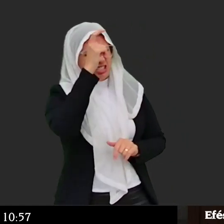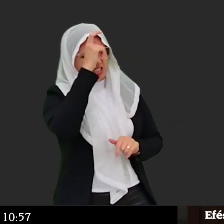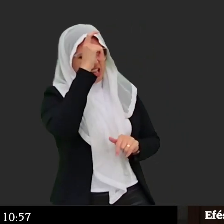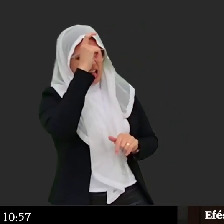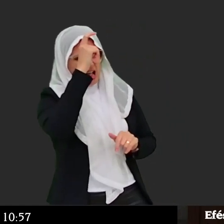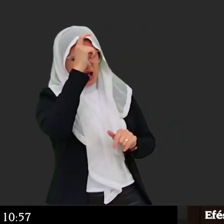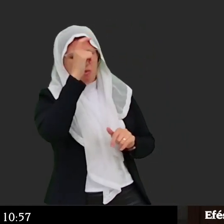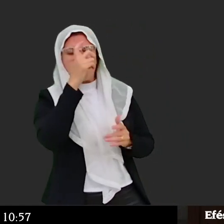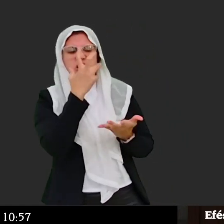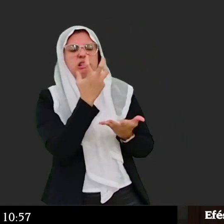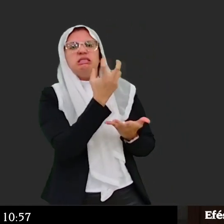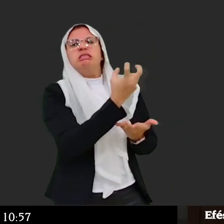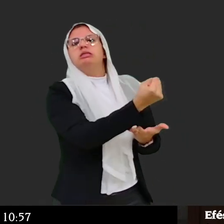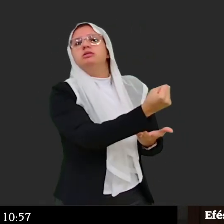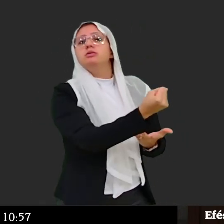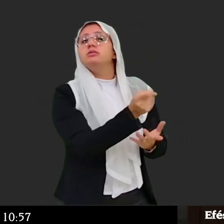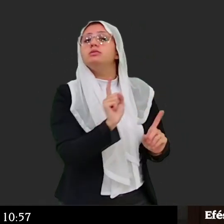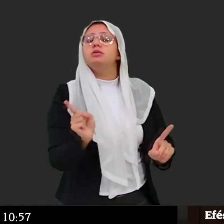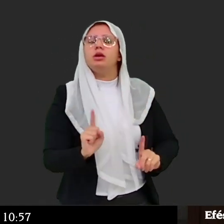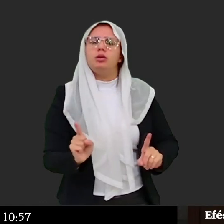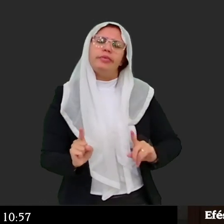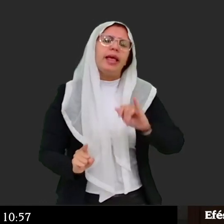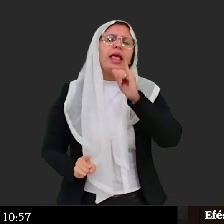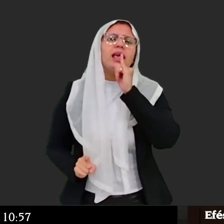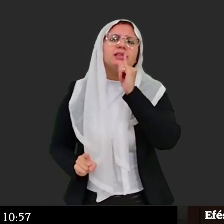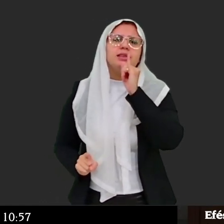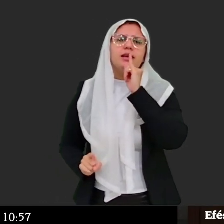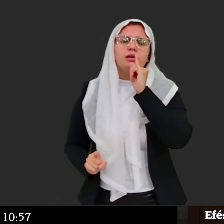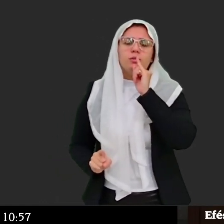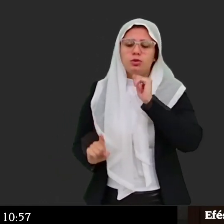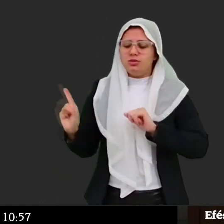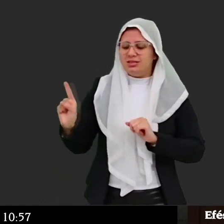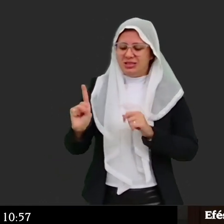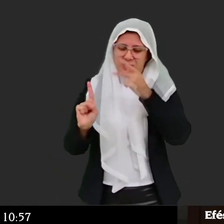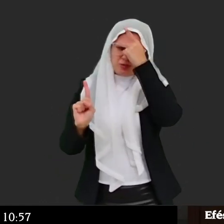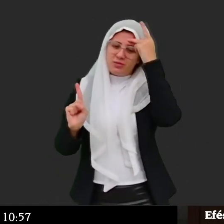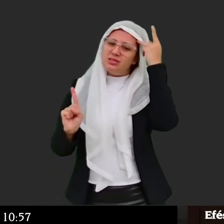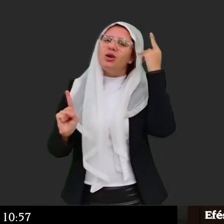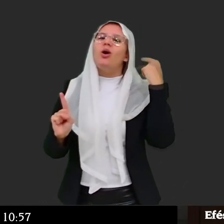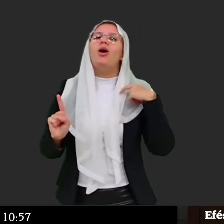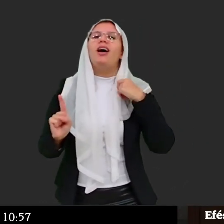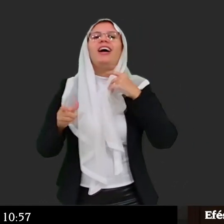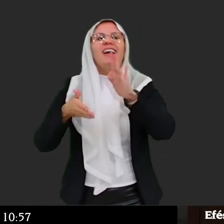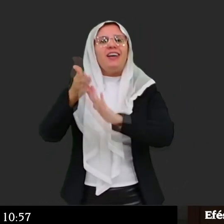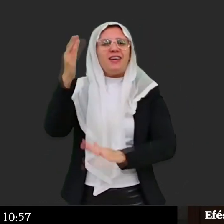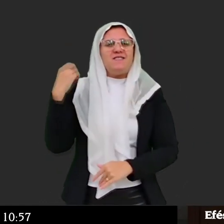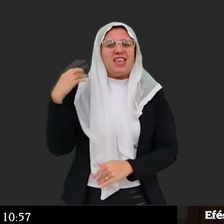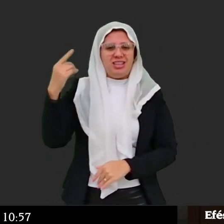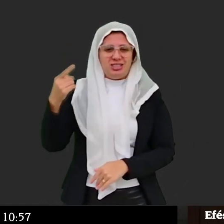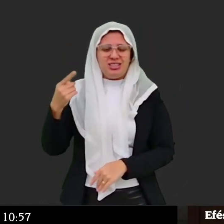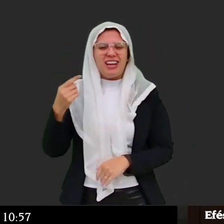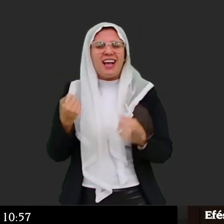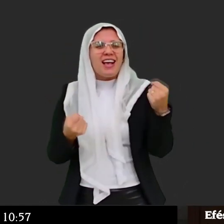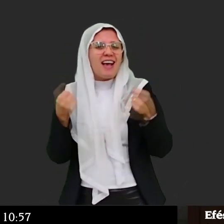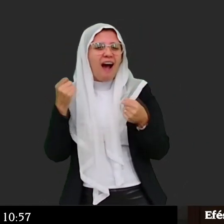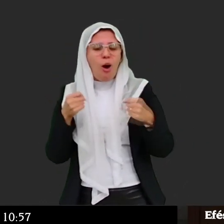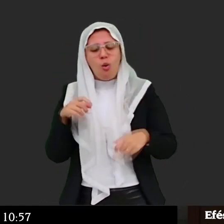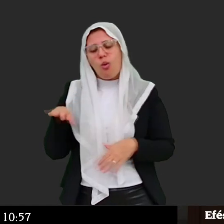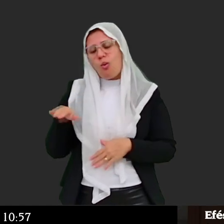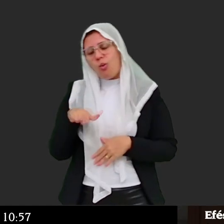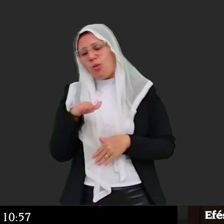Um exemplo: a pessoa está viajando, dirigindo o seu veículo na estrada, e